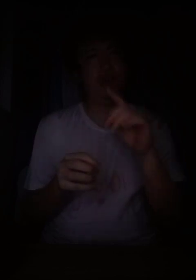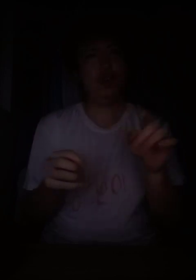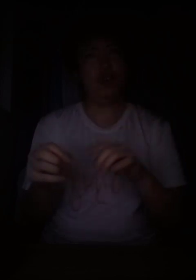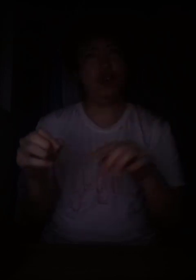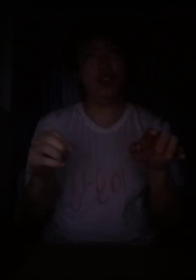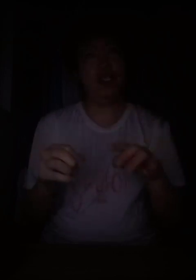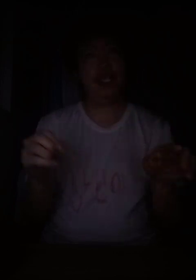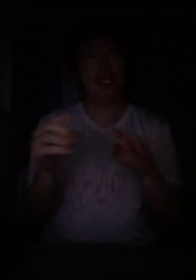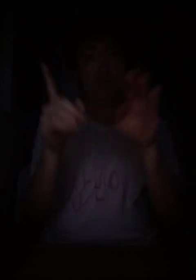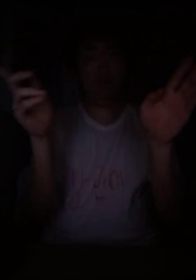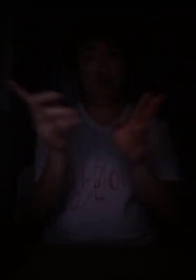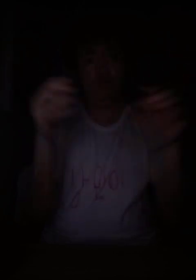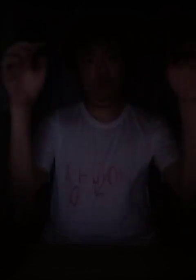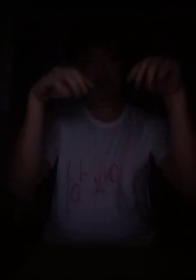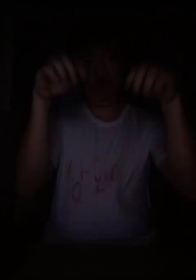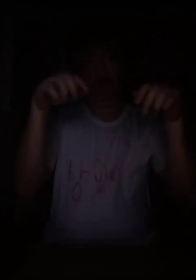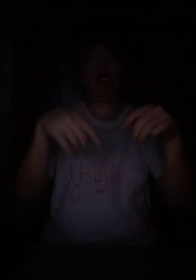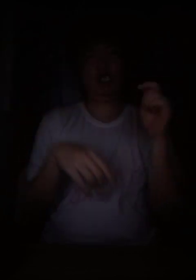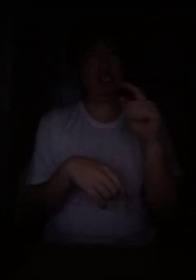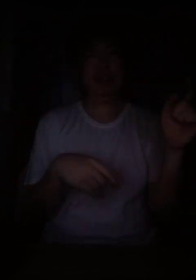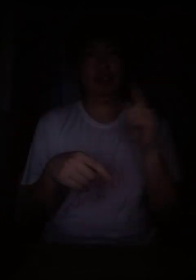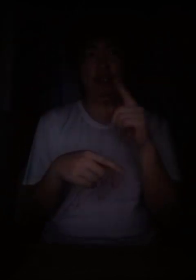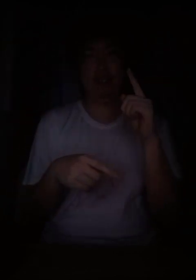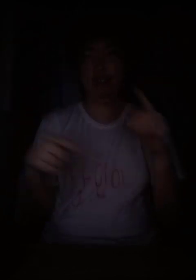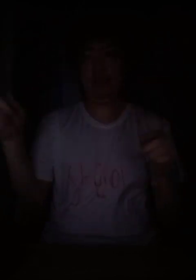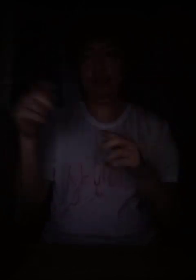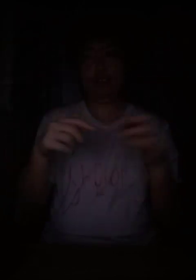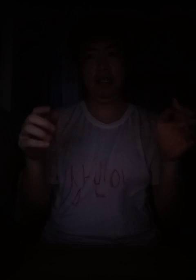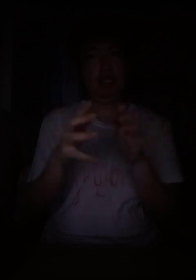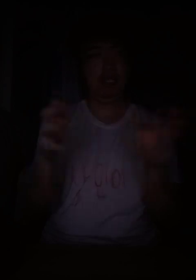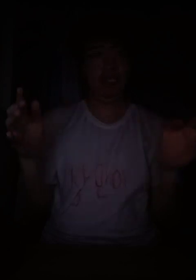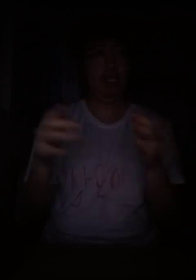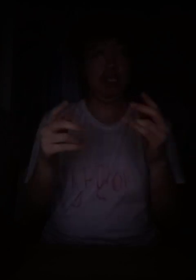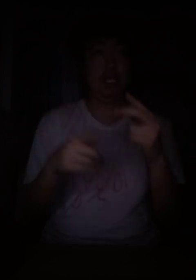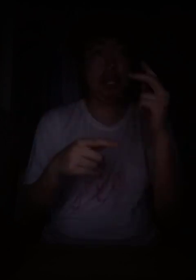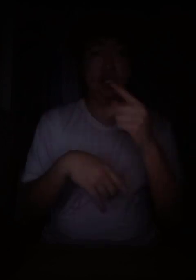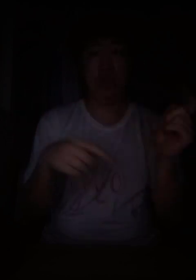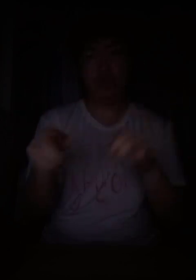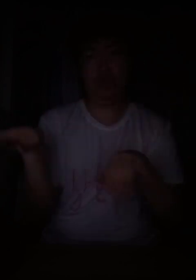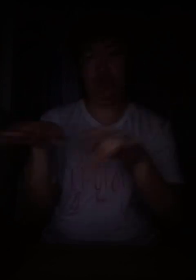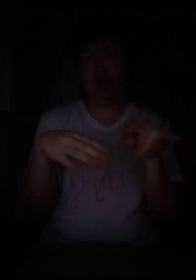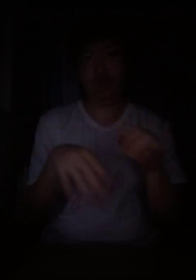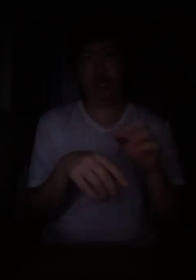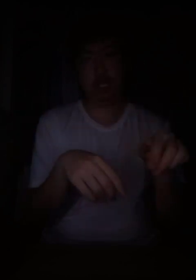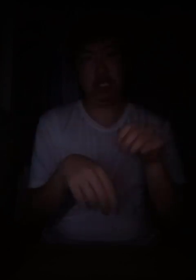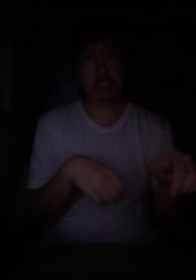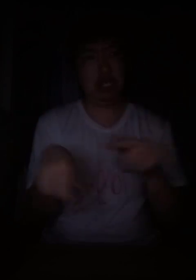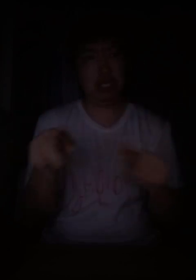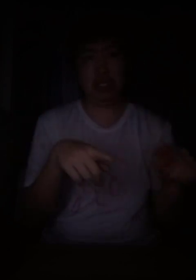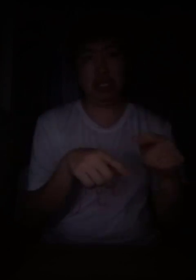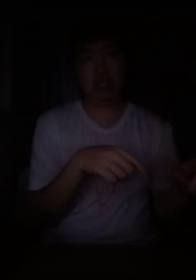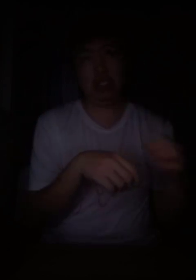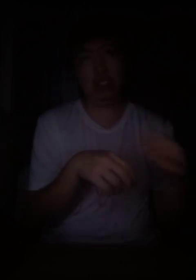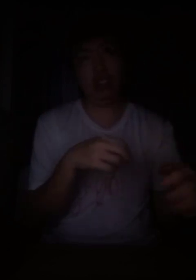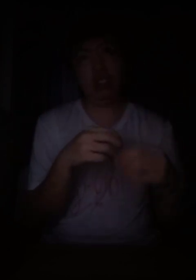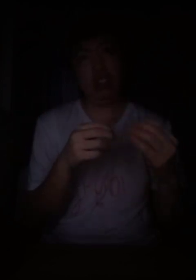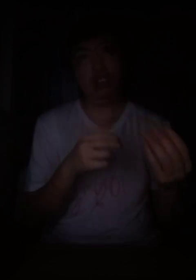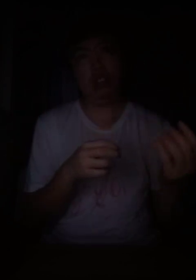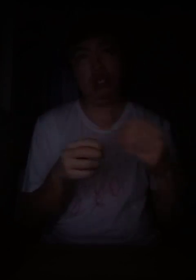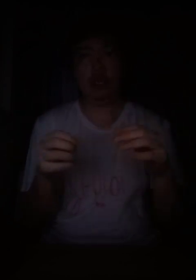지난달 중부지방 집중호우 당시 아파트 단지 안에 들어찬 흙탕물이 지하 주차장 쪽으로 향합니다. 주차장 안쪽은